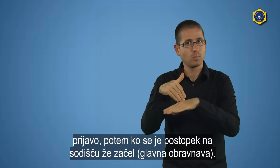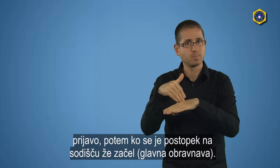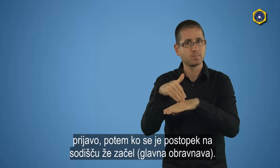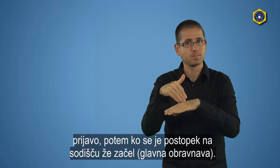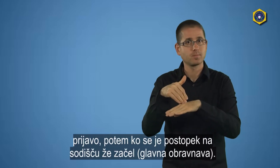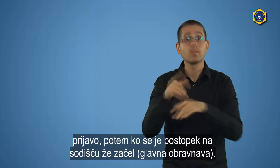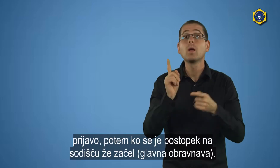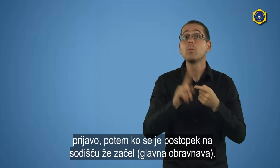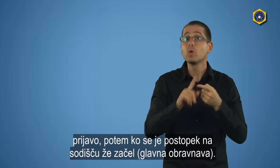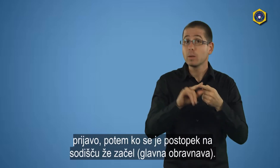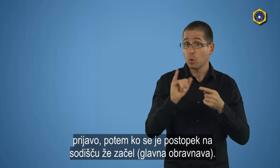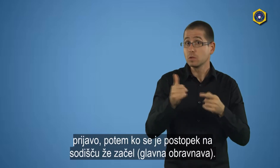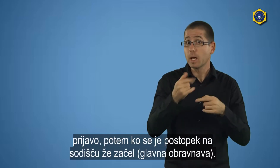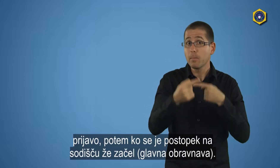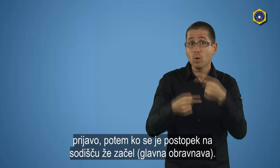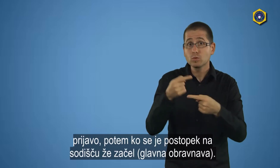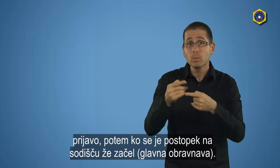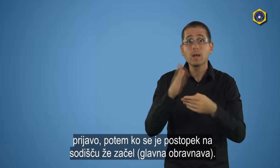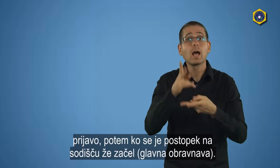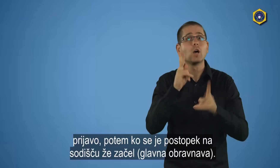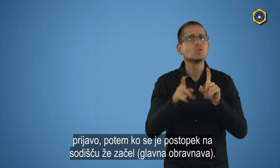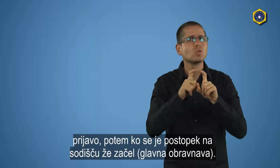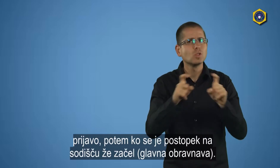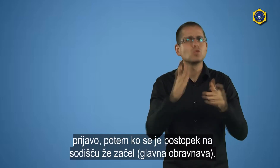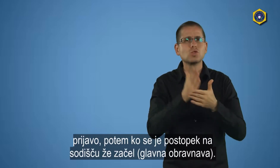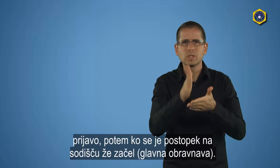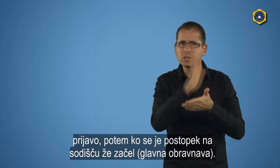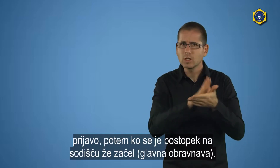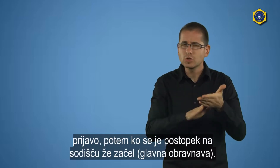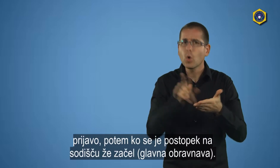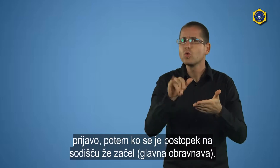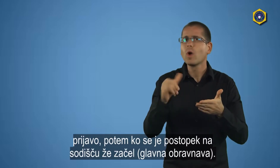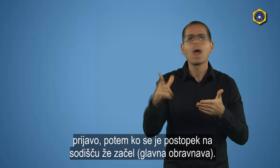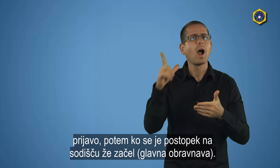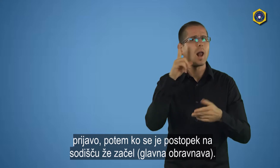sodišču že začel, glavna obravnava.